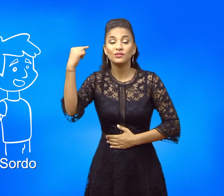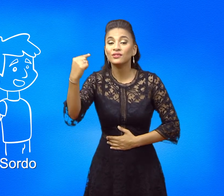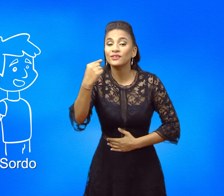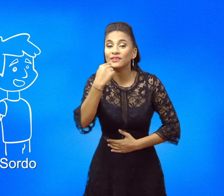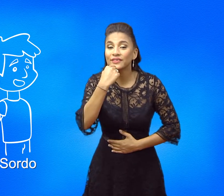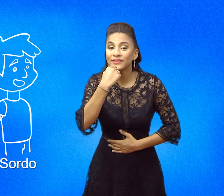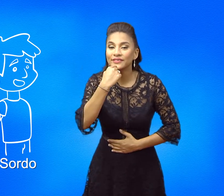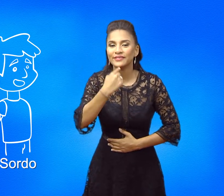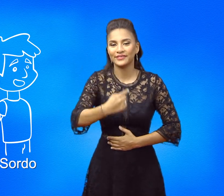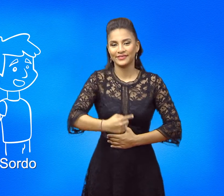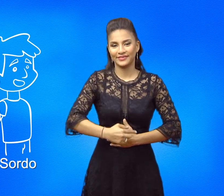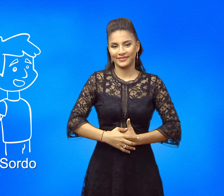sordo